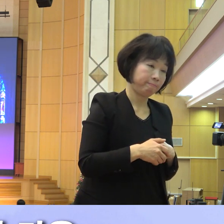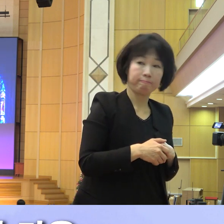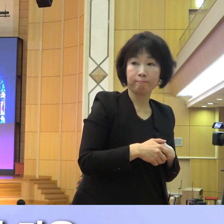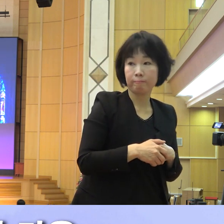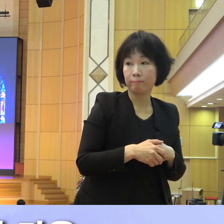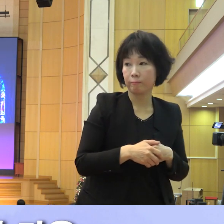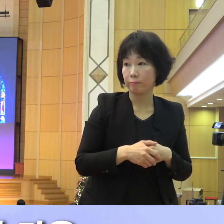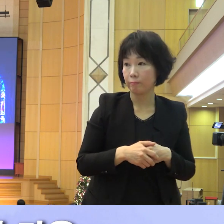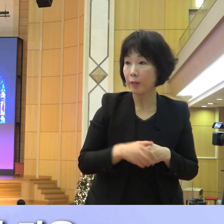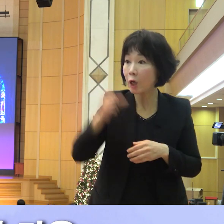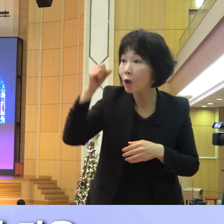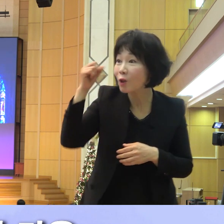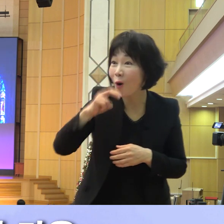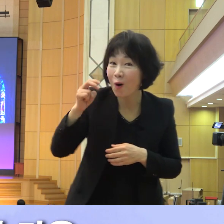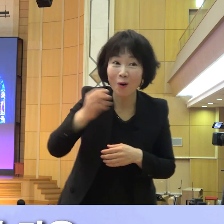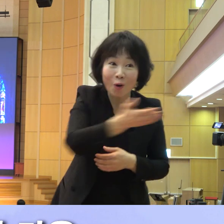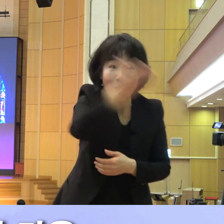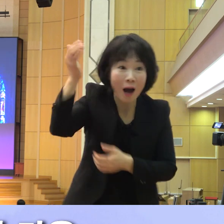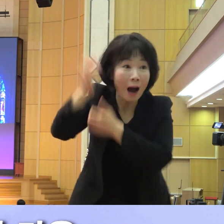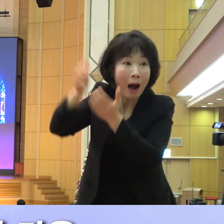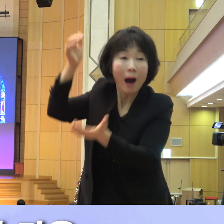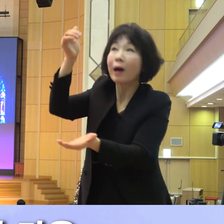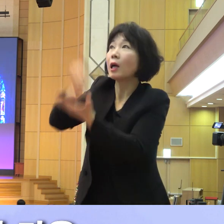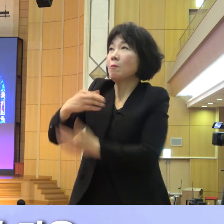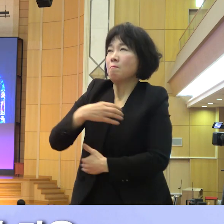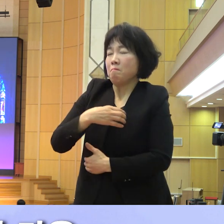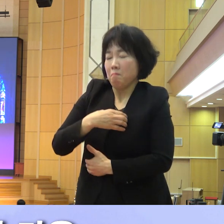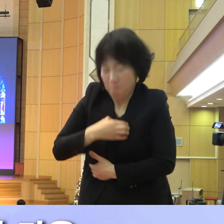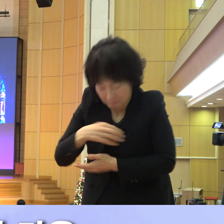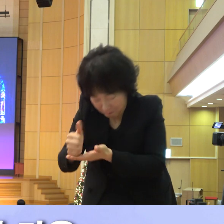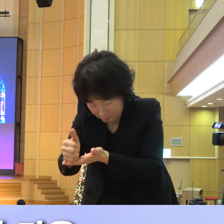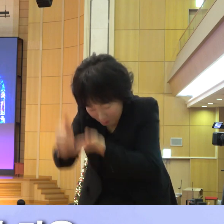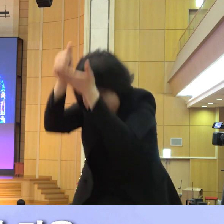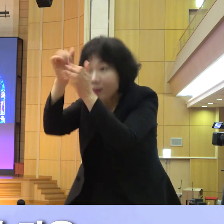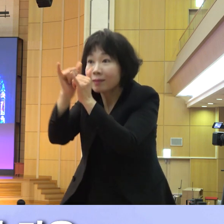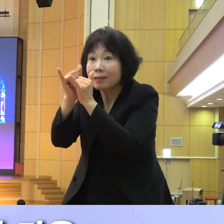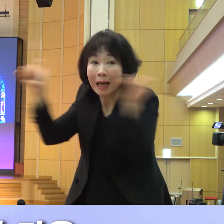4절에 보니까 여호와를 경외하는 자는 이와 같이 말은